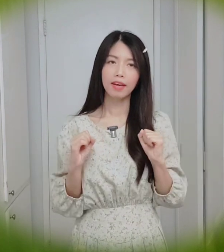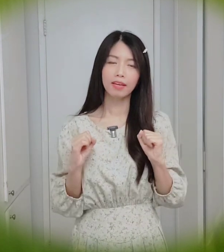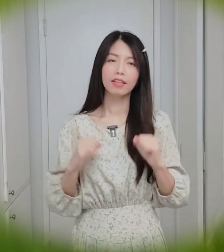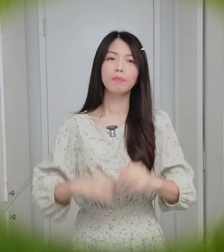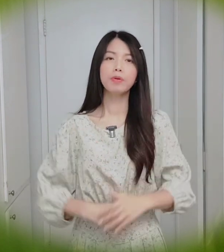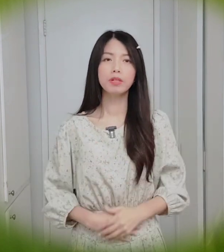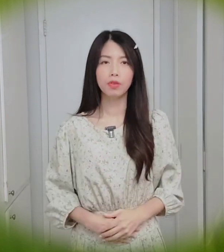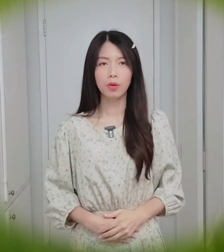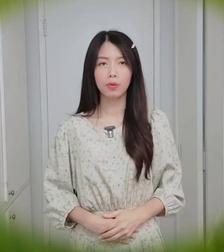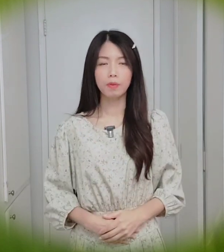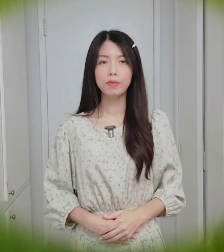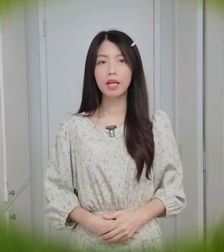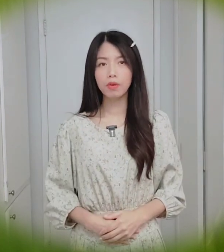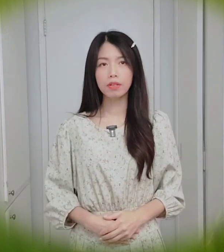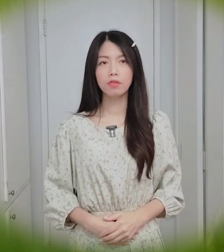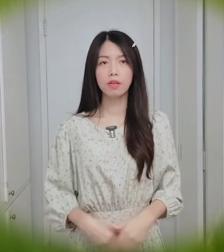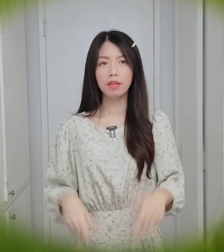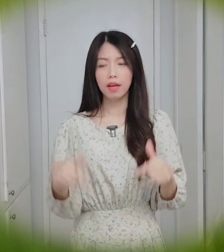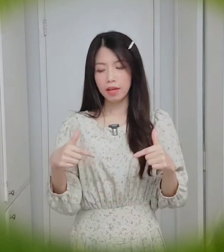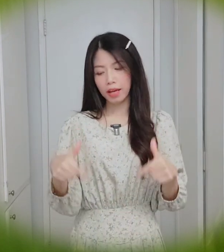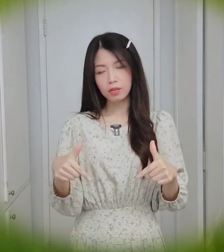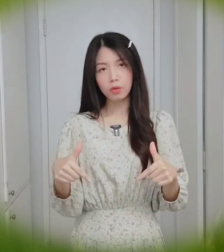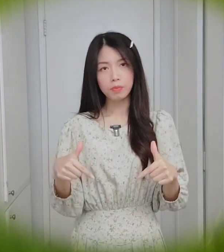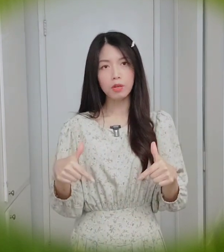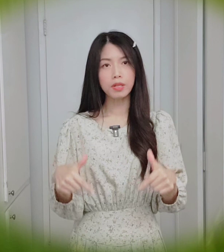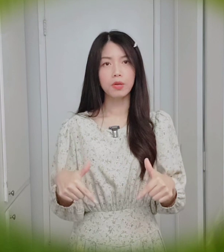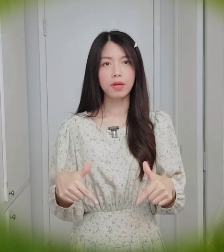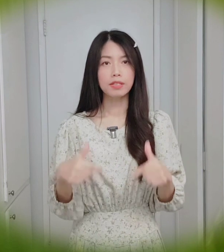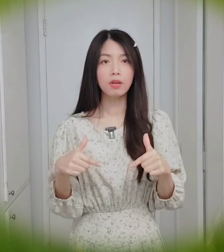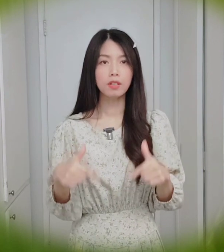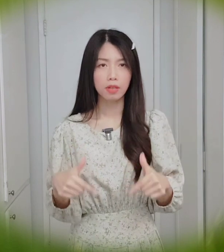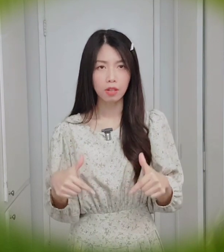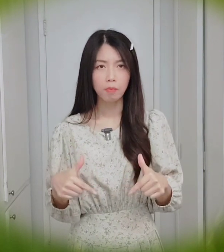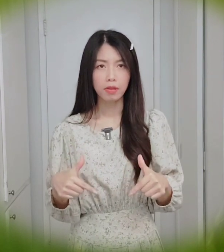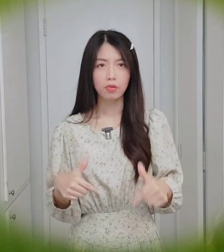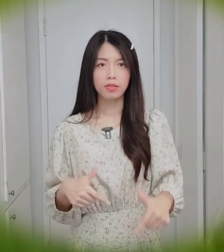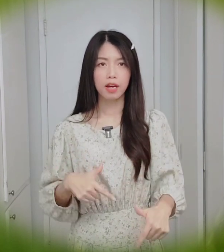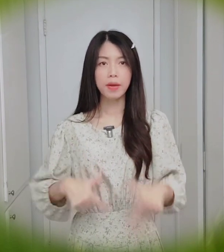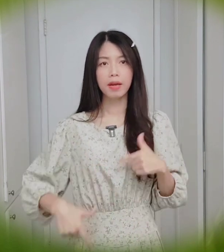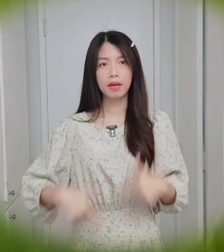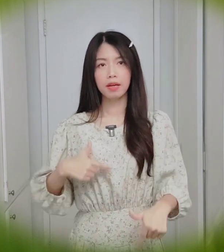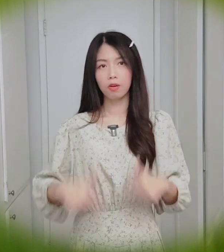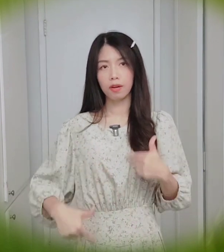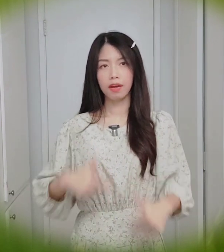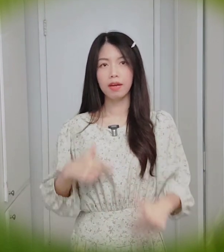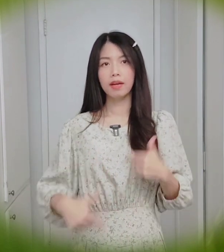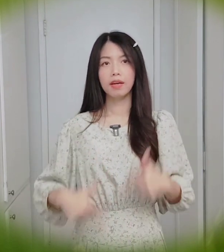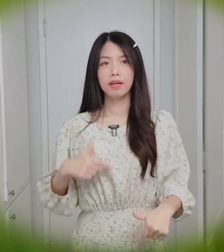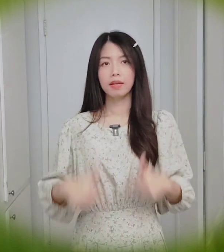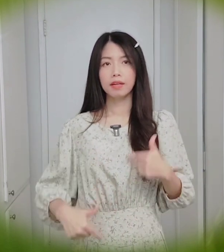순종의 기쁨을 누려요. 기쁘다라고 하는 뜻의 수어는 양손 엄지검지를 이용해서 기역자처럼 만들어주신 다음에